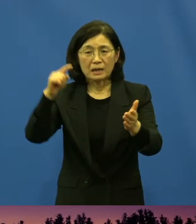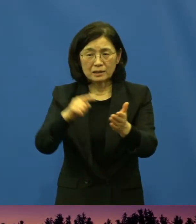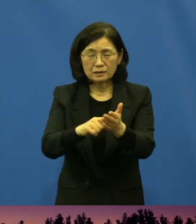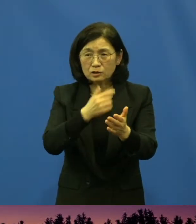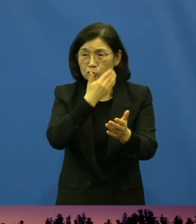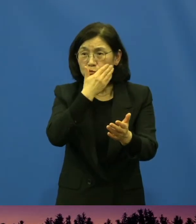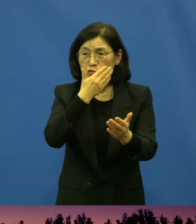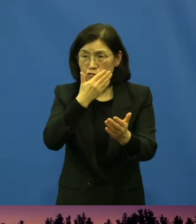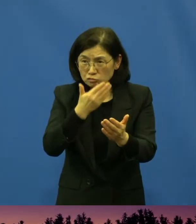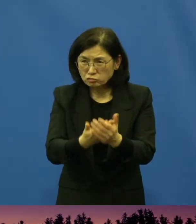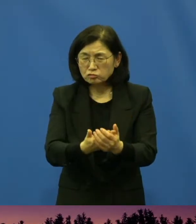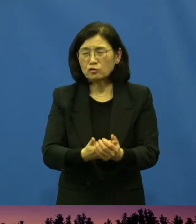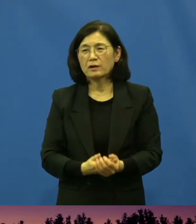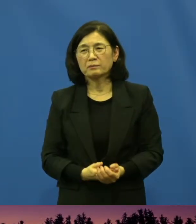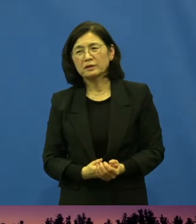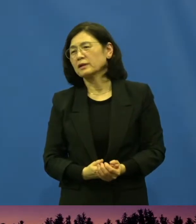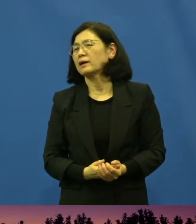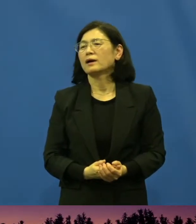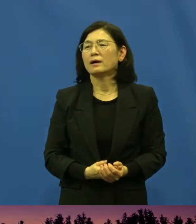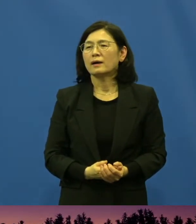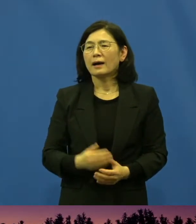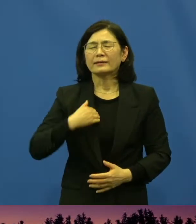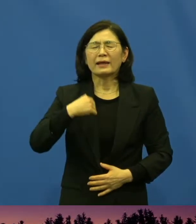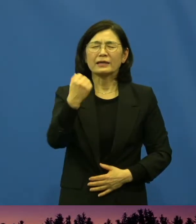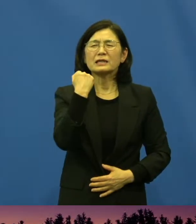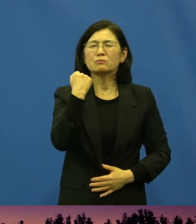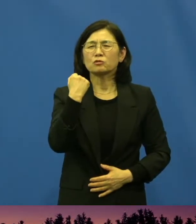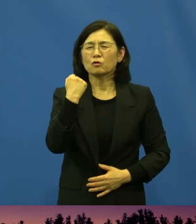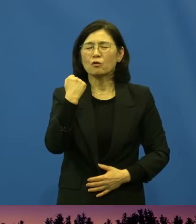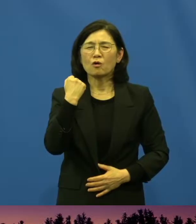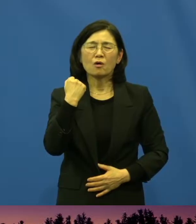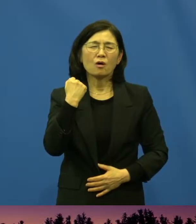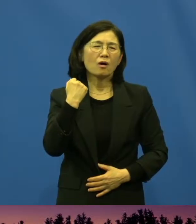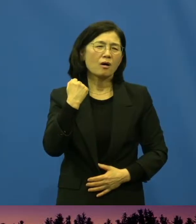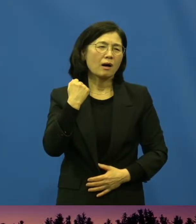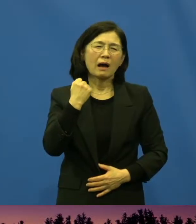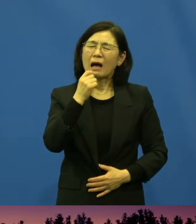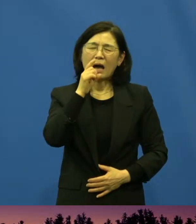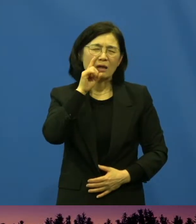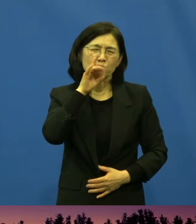아, 안 되는구나. 나 이대로 살다가 가야지.